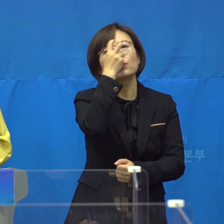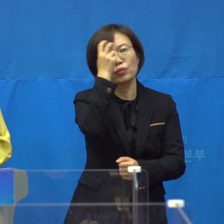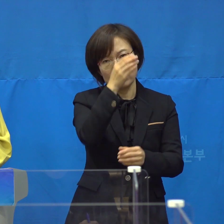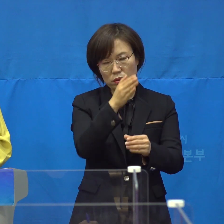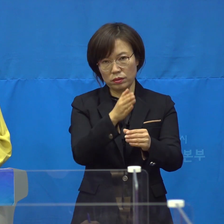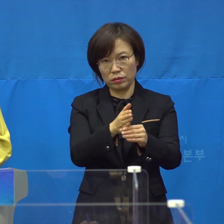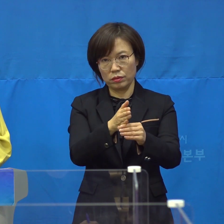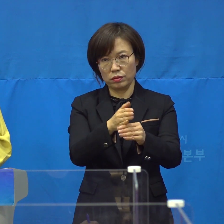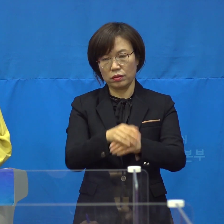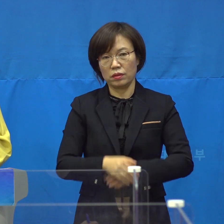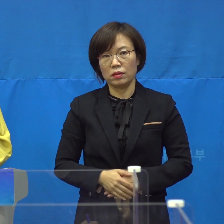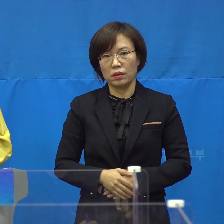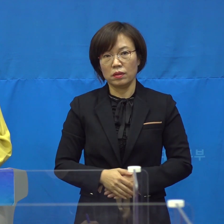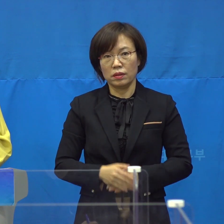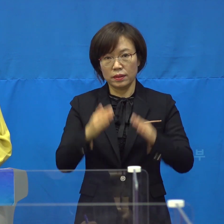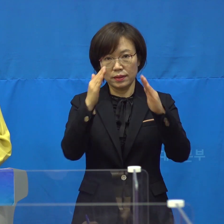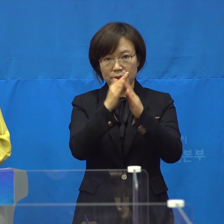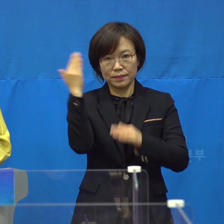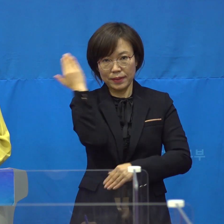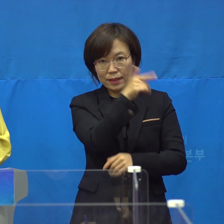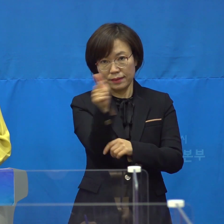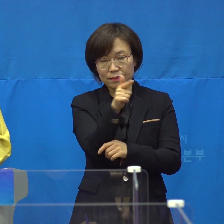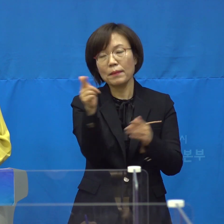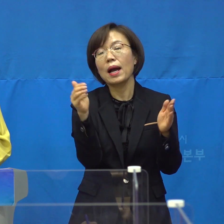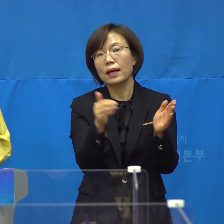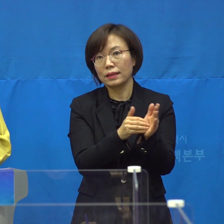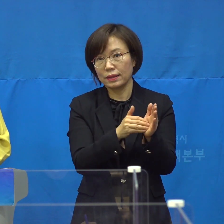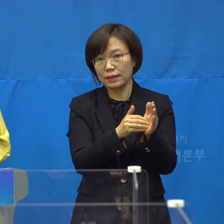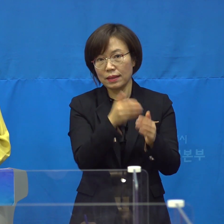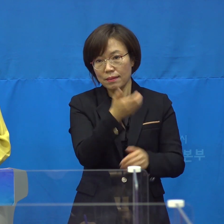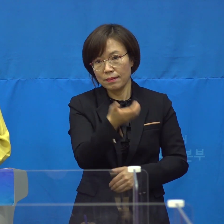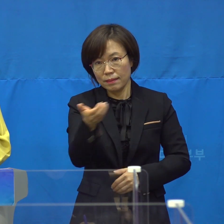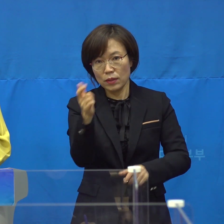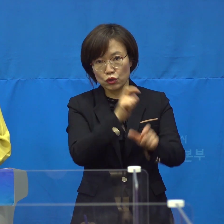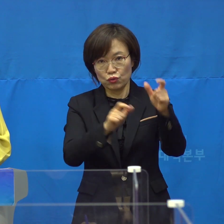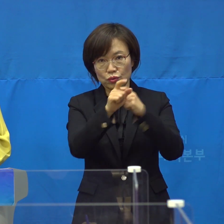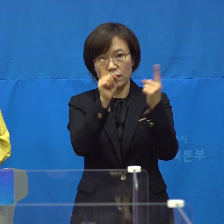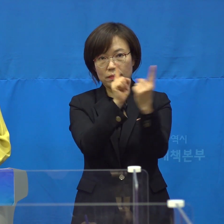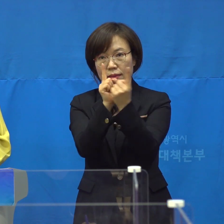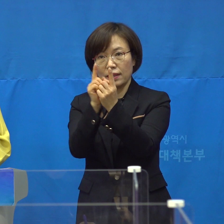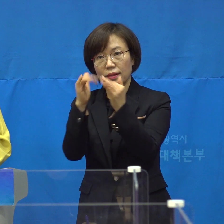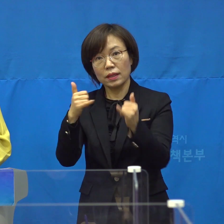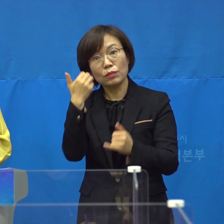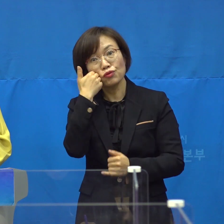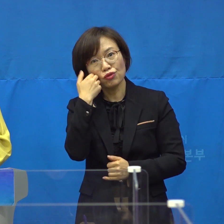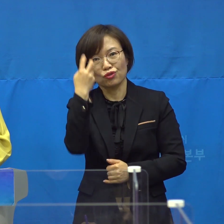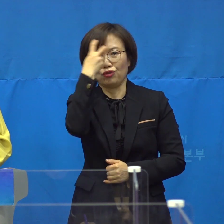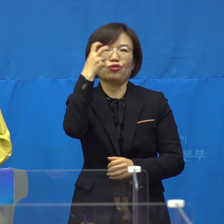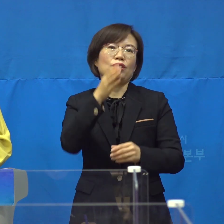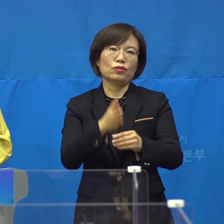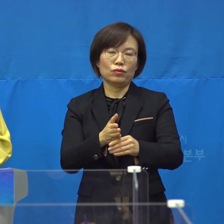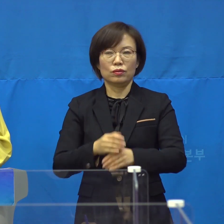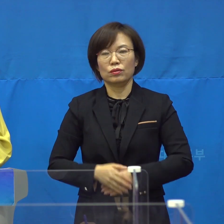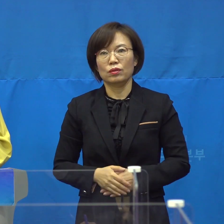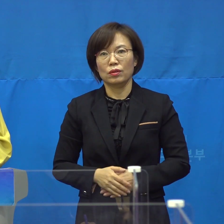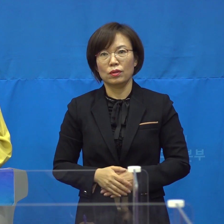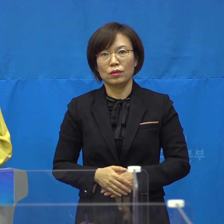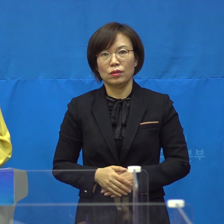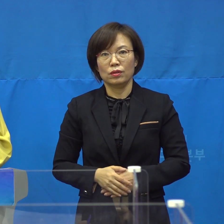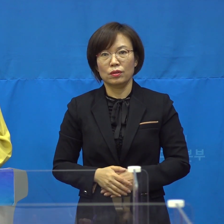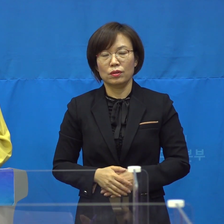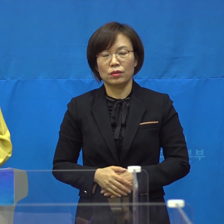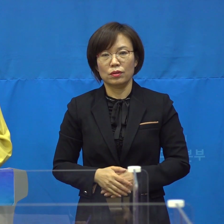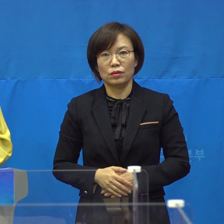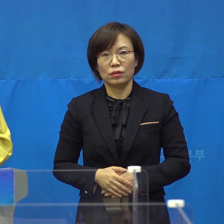있습니다. 거주지 소독을 완료했고 이동 경로와 추가 접촉자는 조사 중입니다. 검사